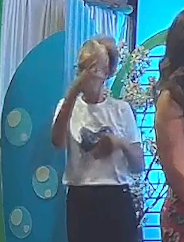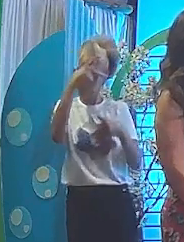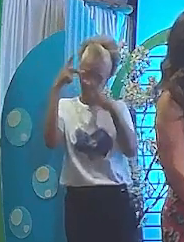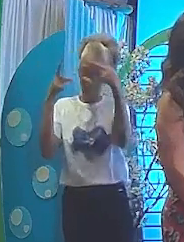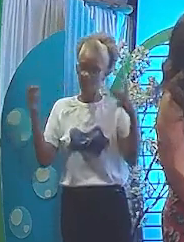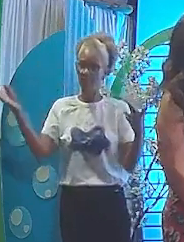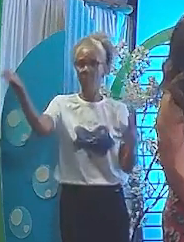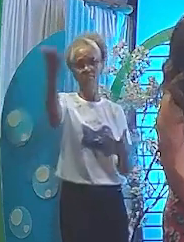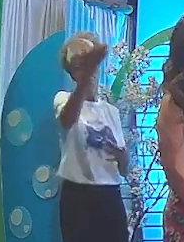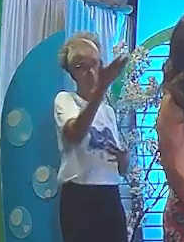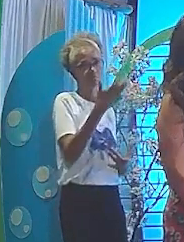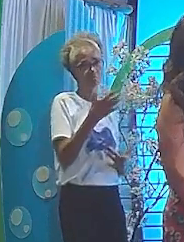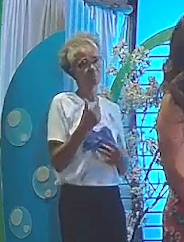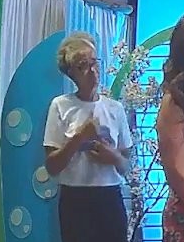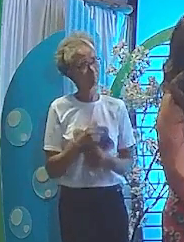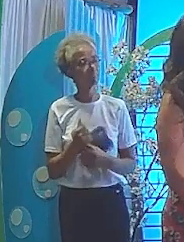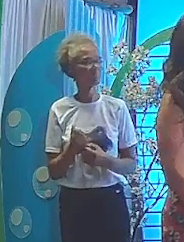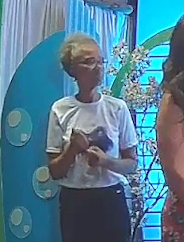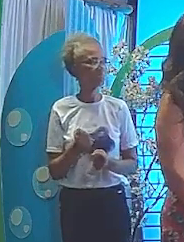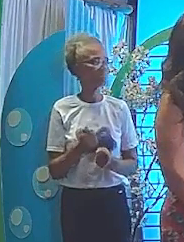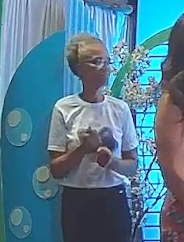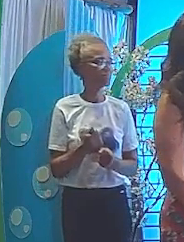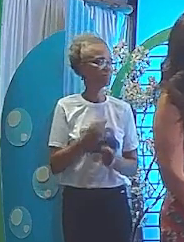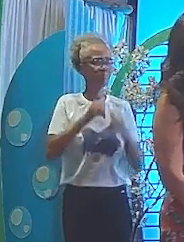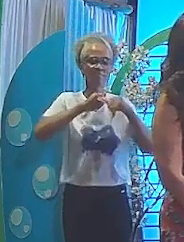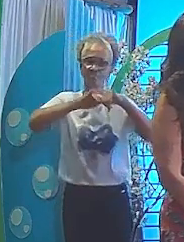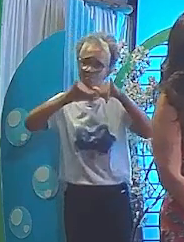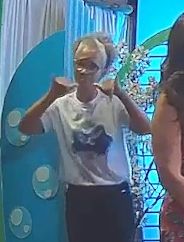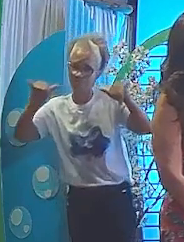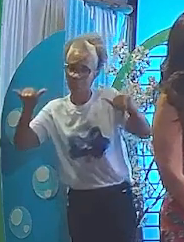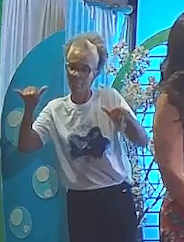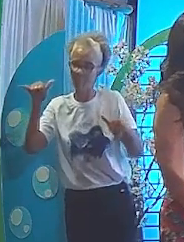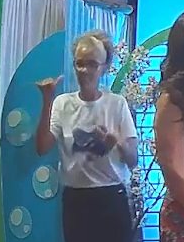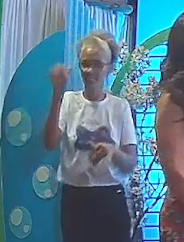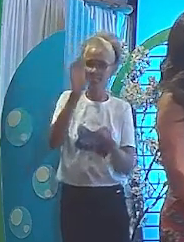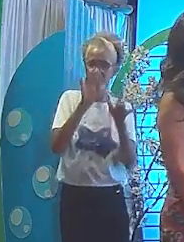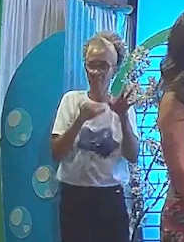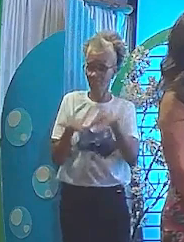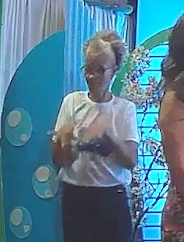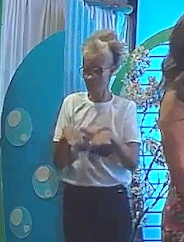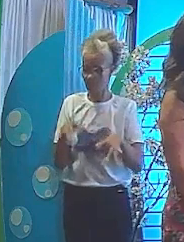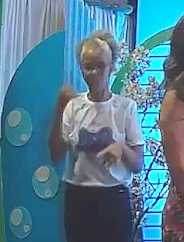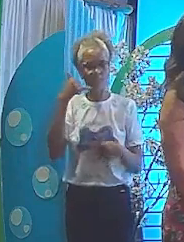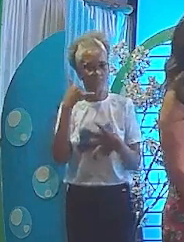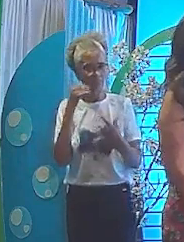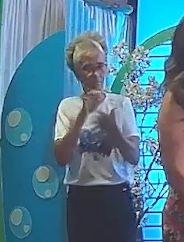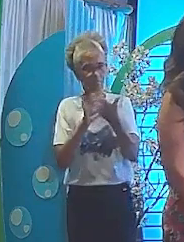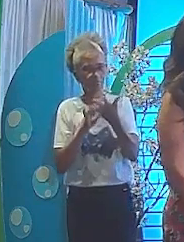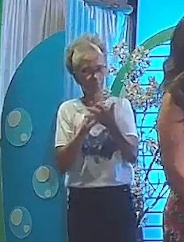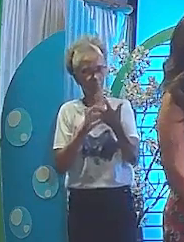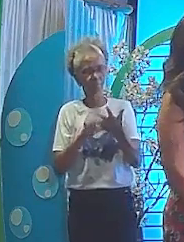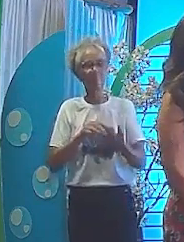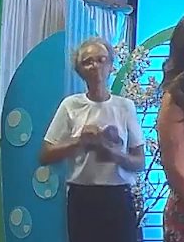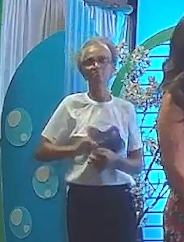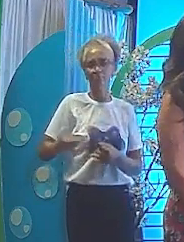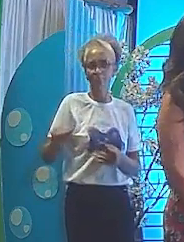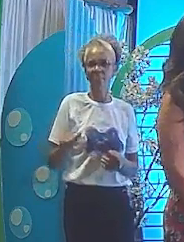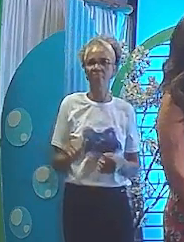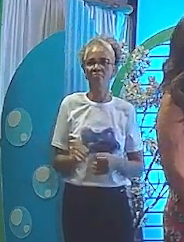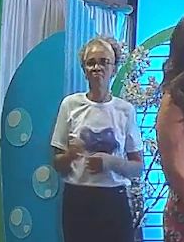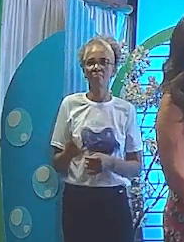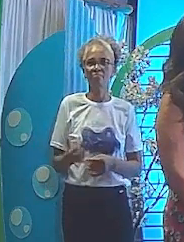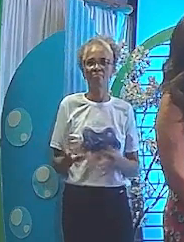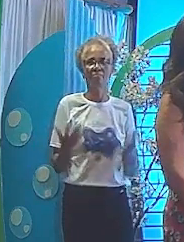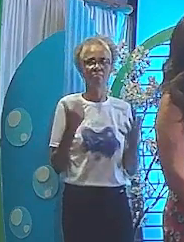Então, temos realmente que aproveitar. Divulguem suas redes sociais, falem com seus amigos e amigas, participem,